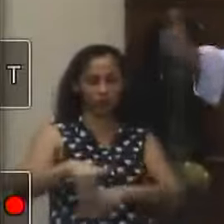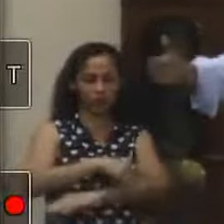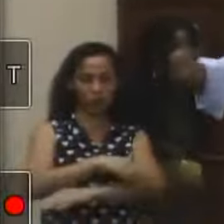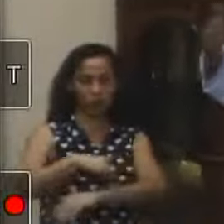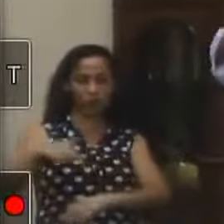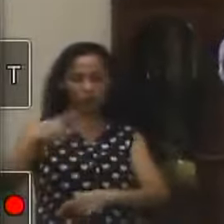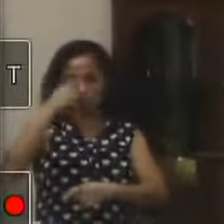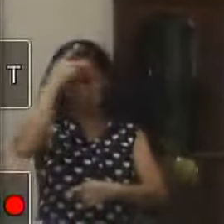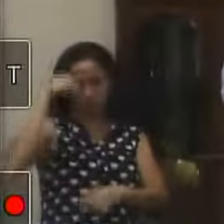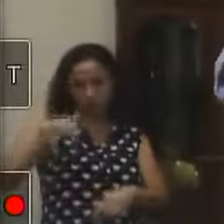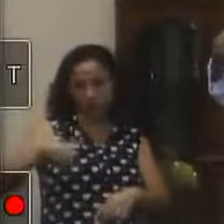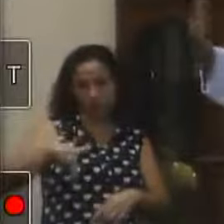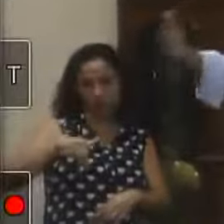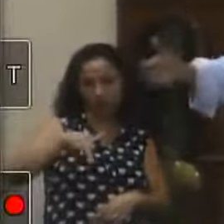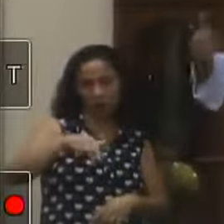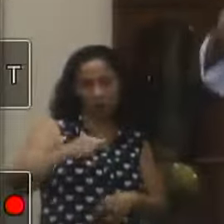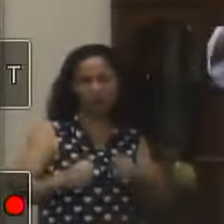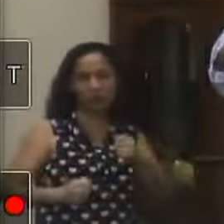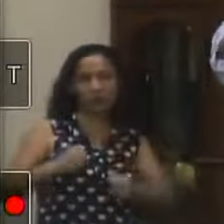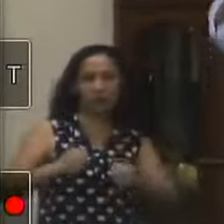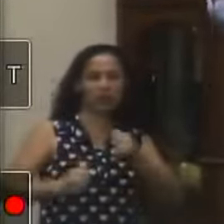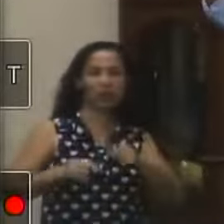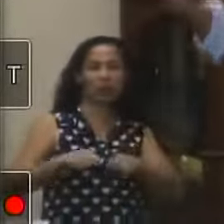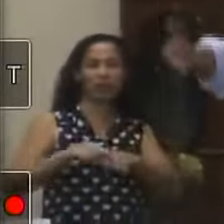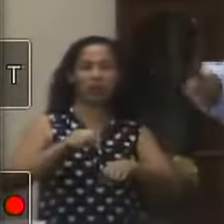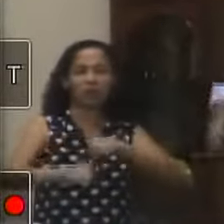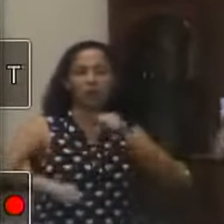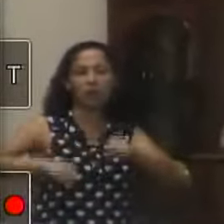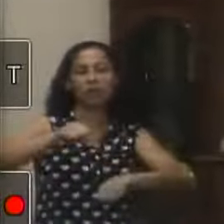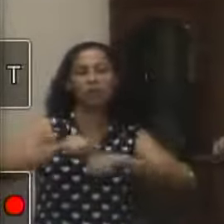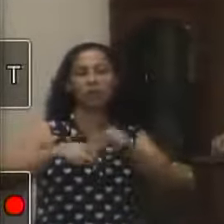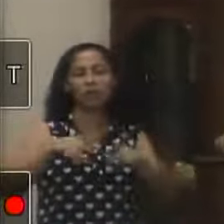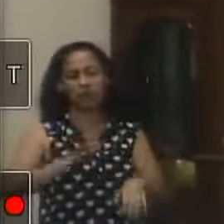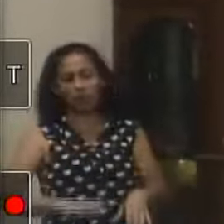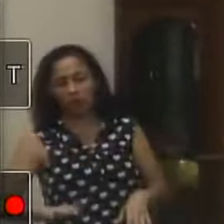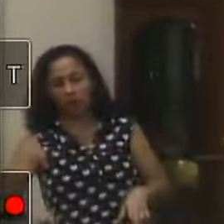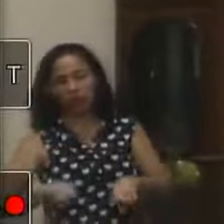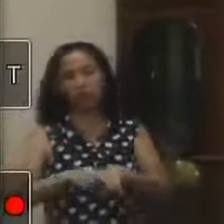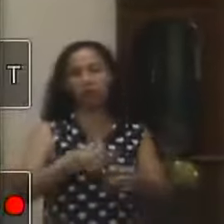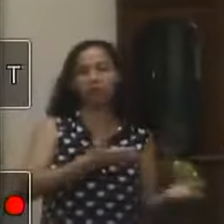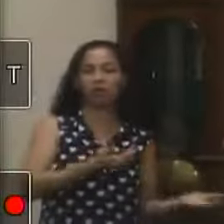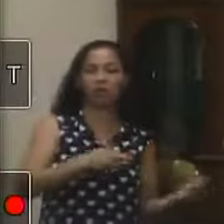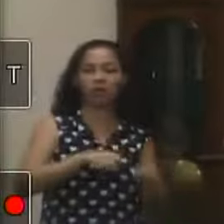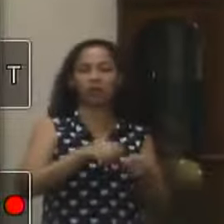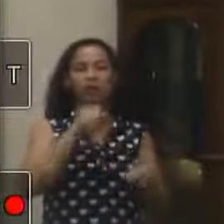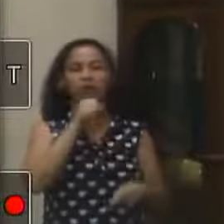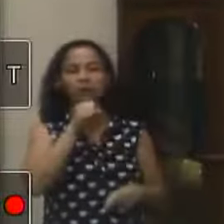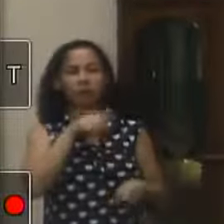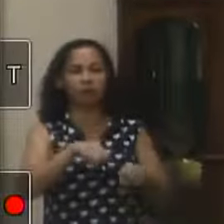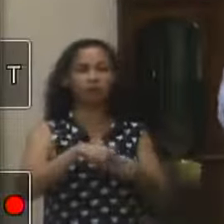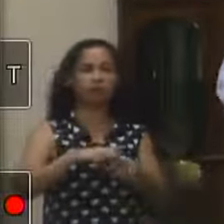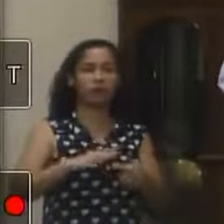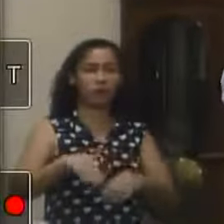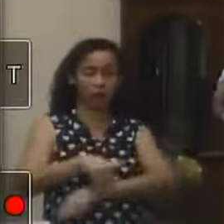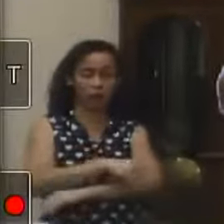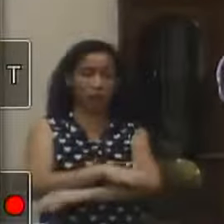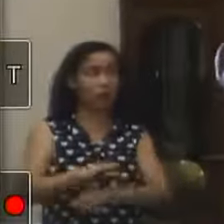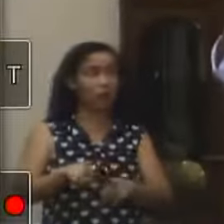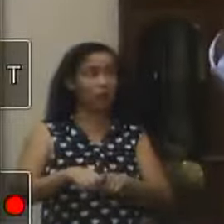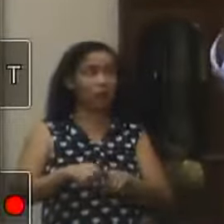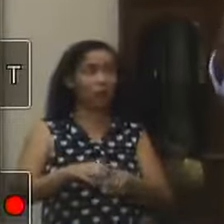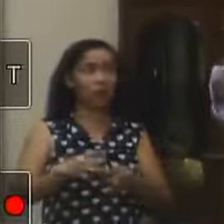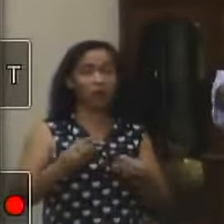de bicicleta, fazem caminhada, às vezes crianças, jovens, gente mais idosa. Ou seja, aquele pequeno trecho é puro mato, braquiária,